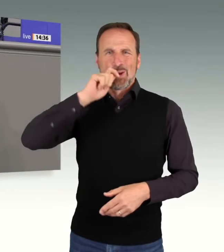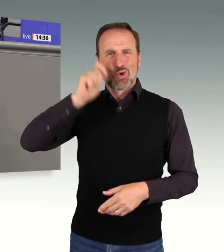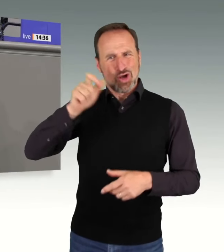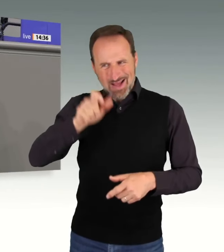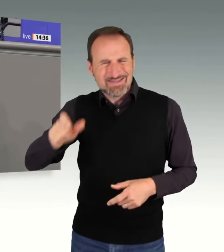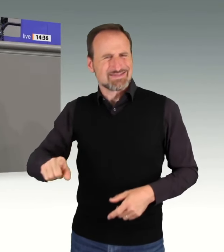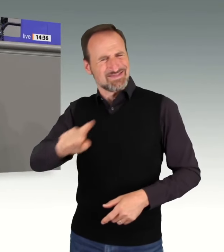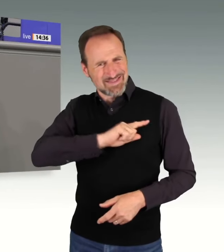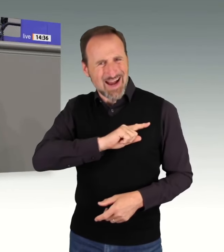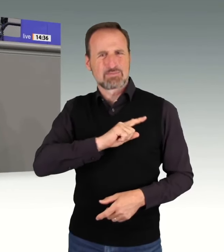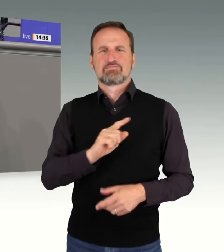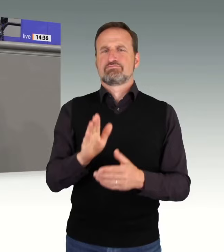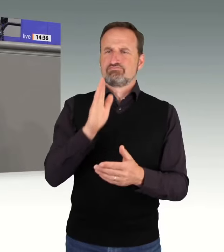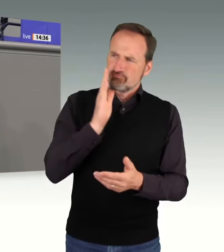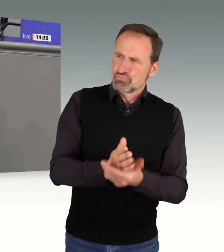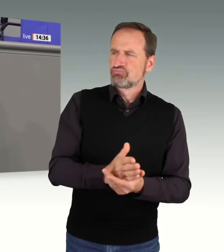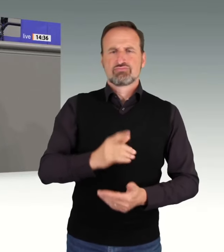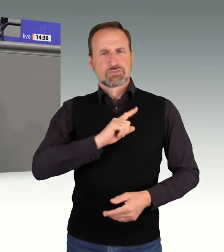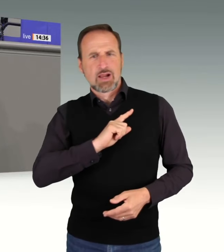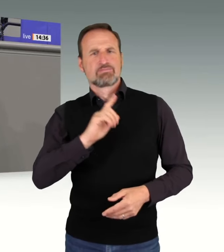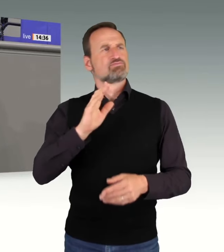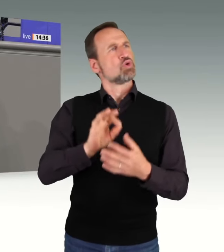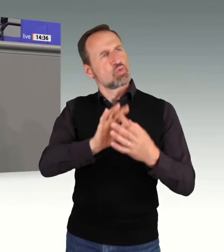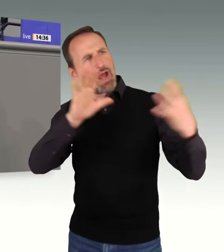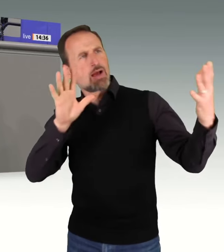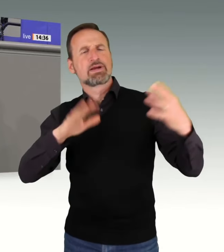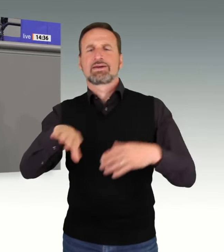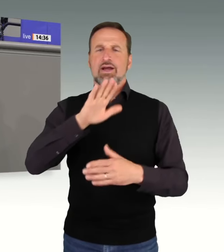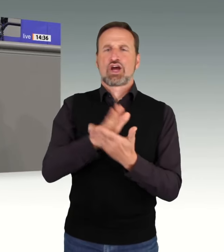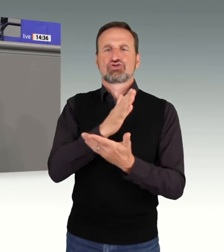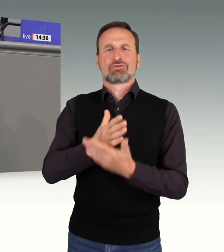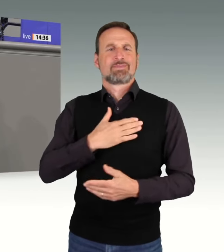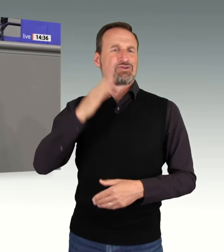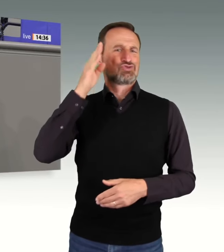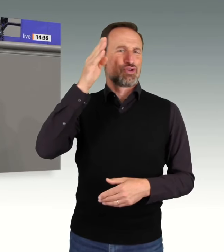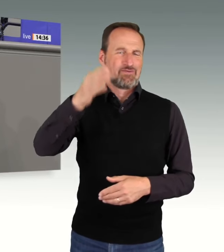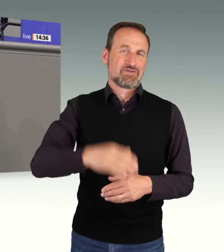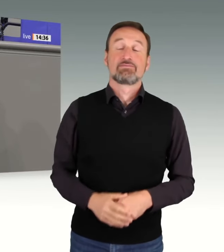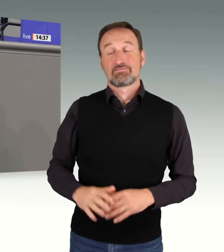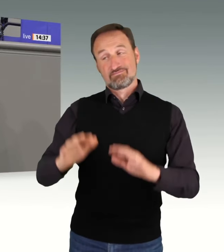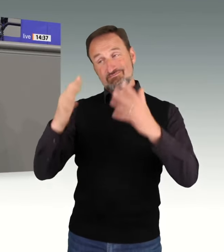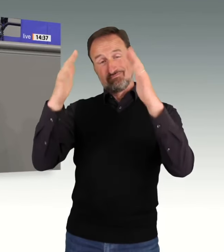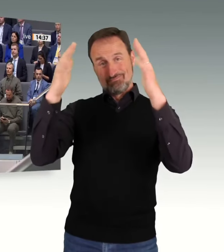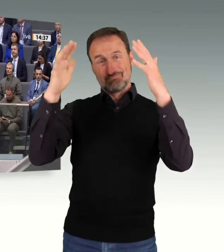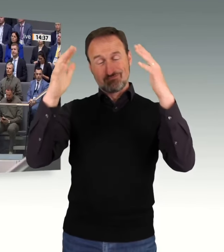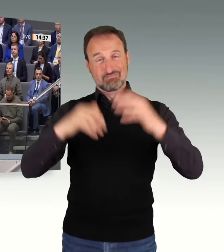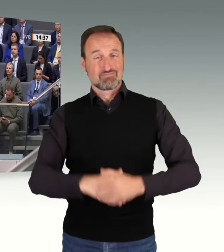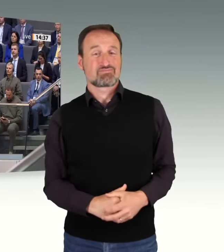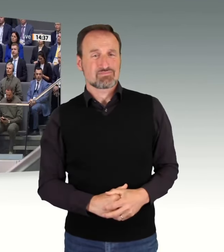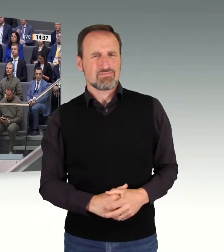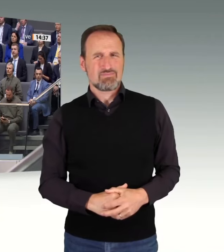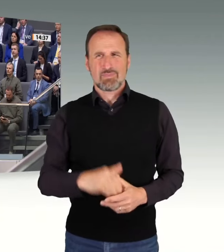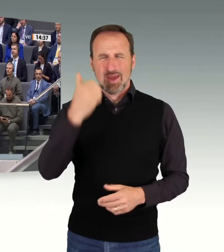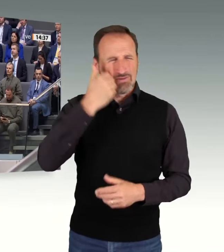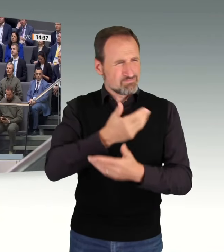Meine Damen und Herren, unsere Kolleginnen und Kollegen im ukrainischen Parlament tagen selbst in Kriegszeiten regelmäßig.